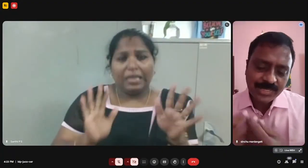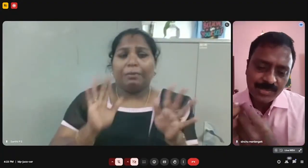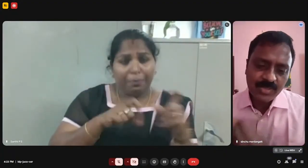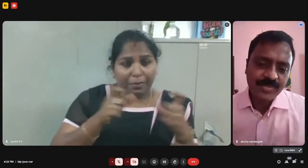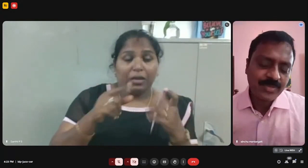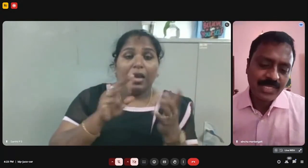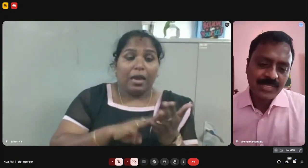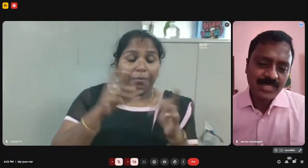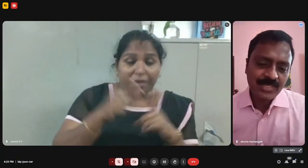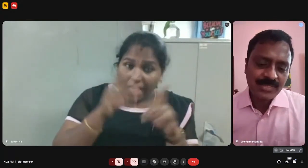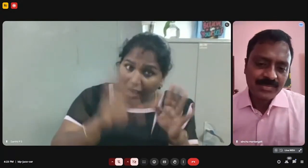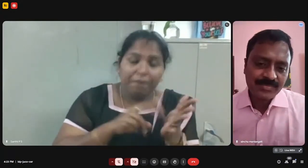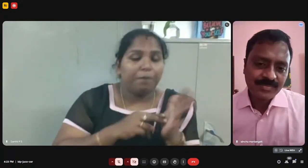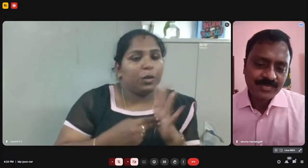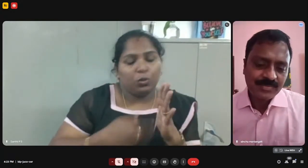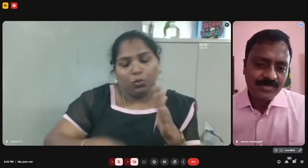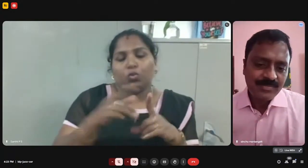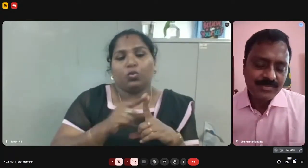പിന്നെ ഈ ടെസ്റ്റുകളൊന്നും ആവശ്യമില്ല.